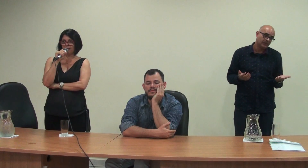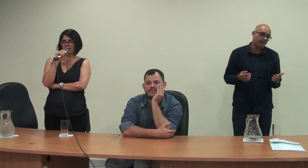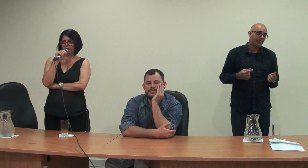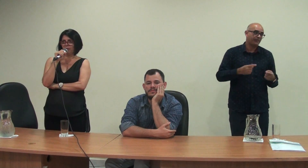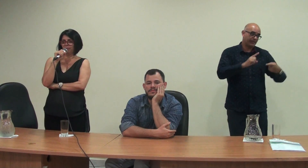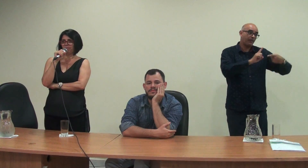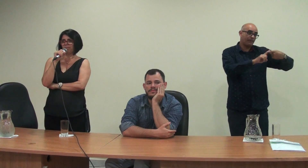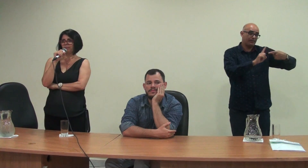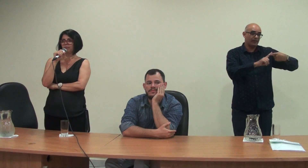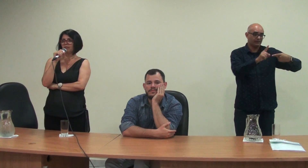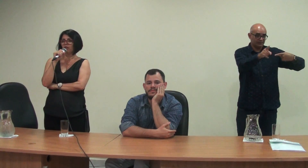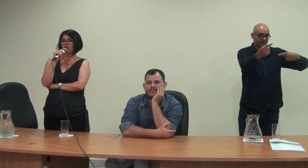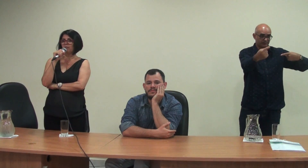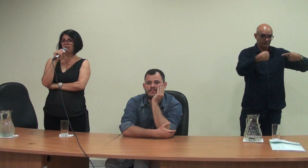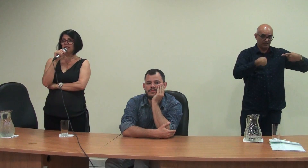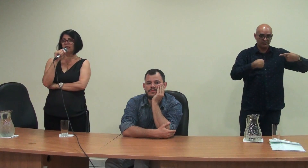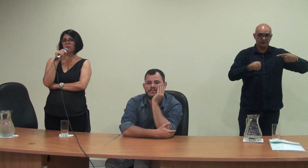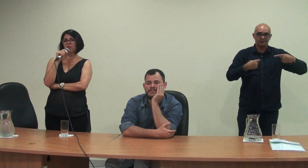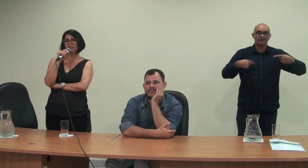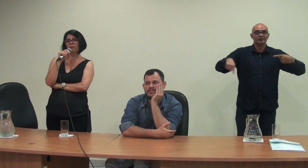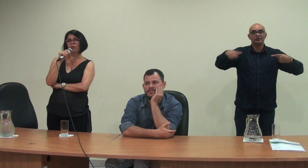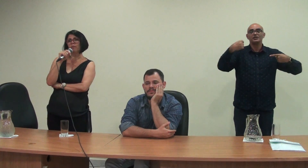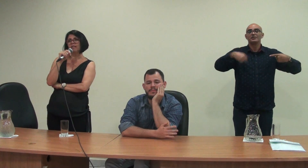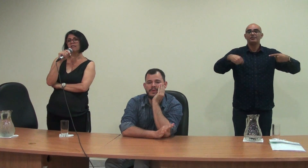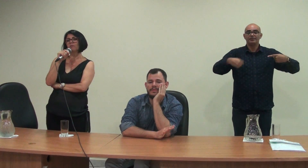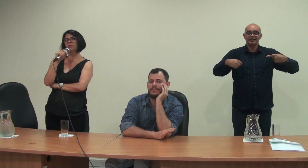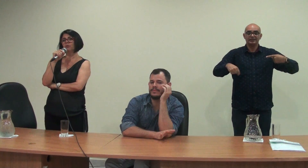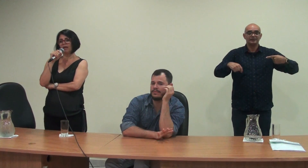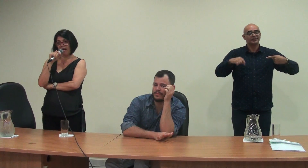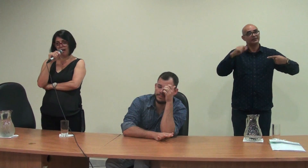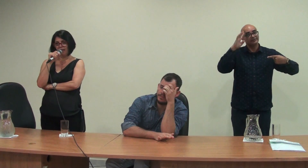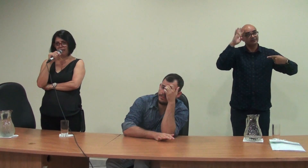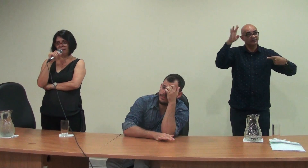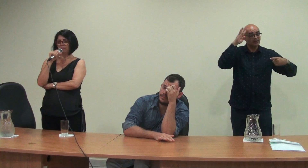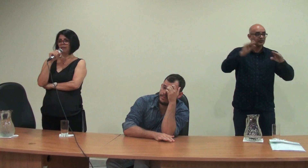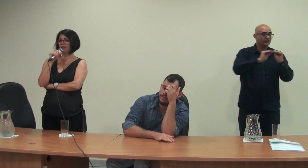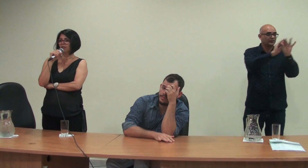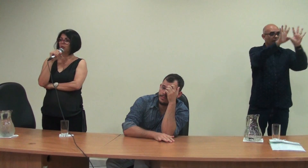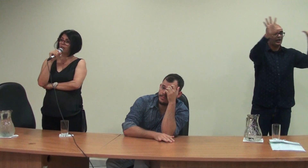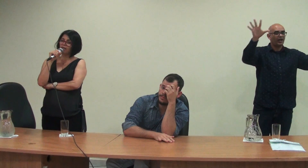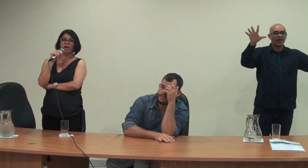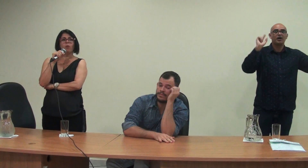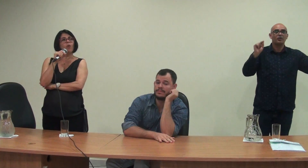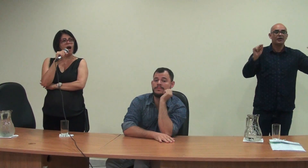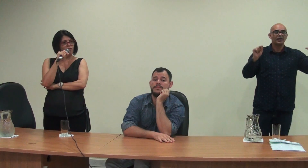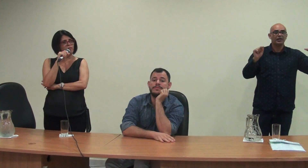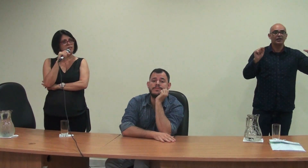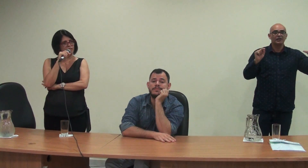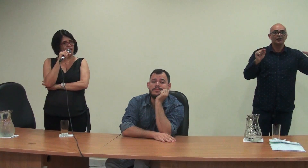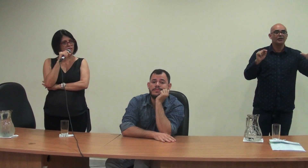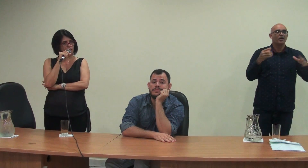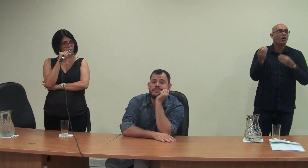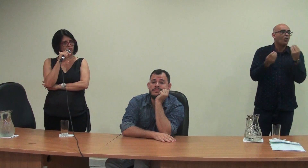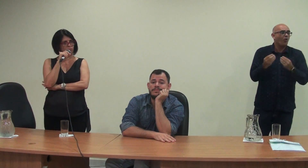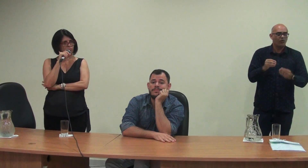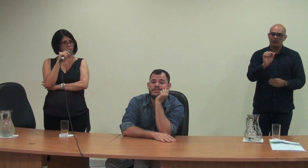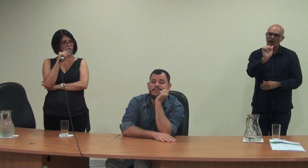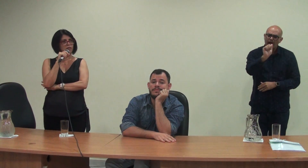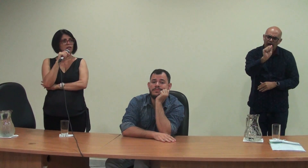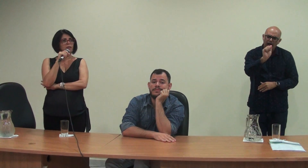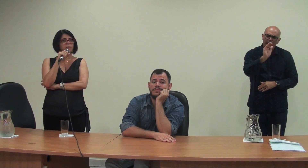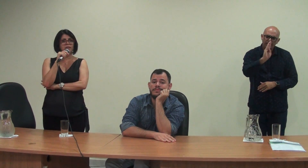primeira questão, nós precisamos ter uma compreensão muito clara do que é a alfabetização.